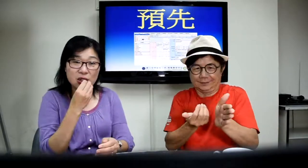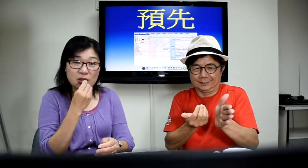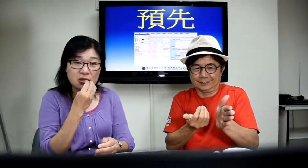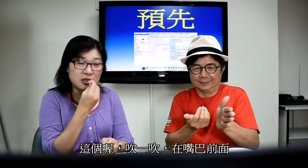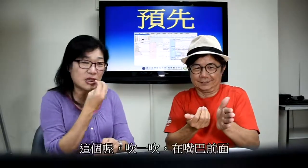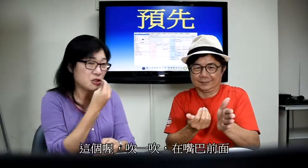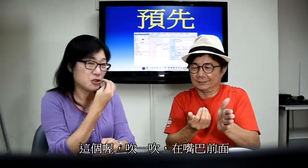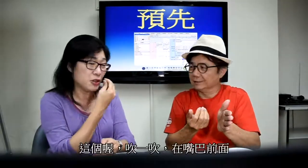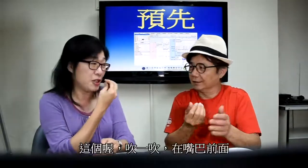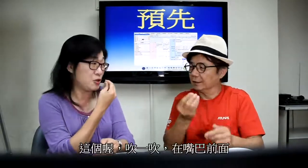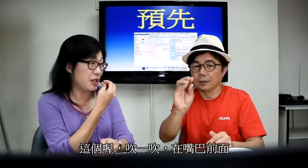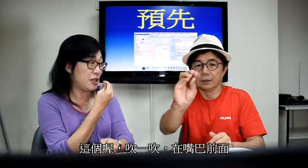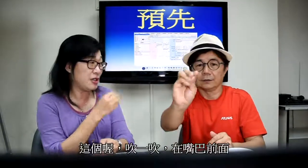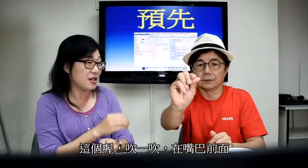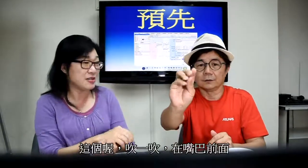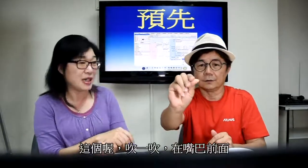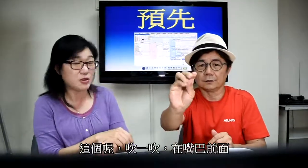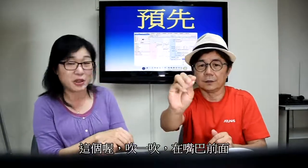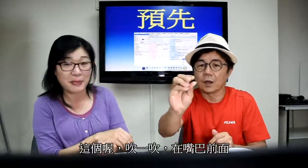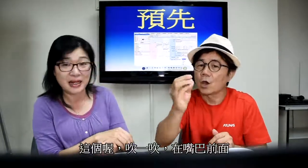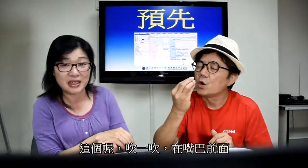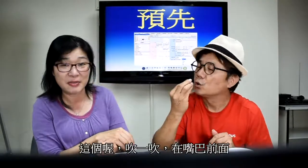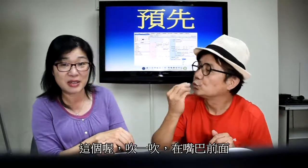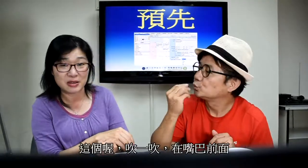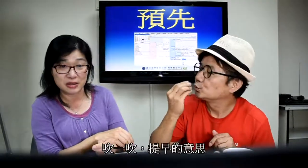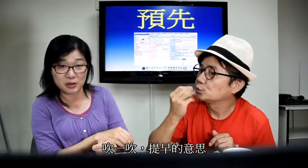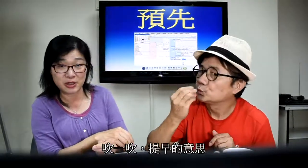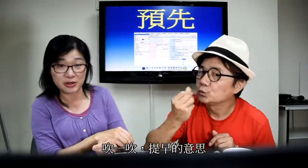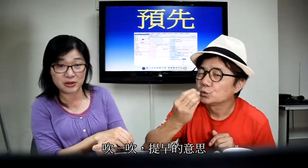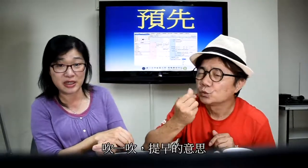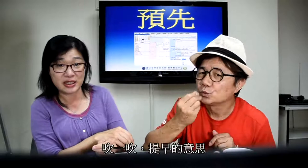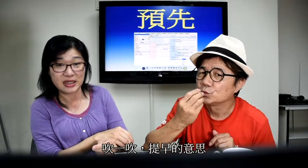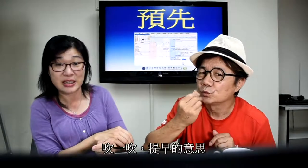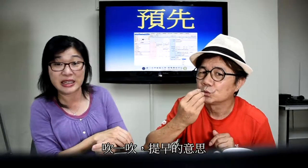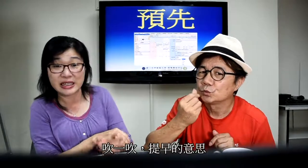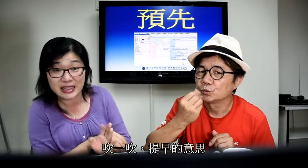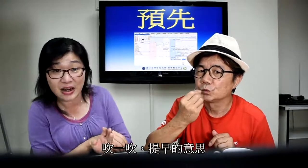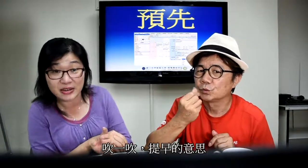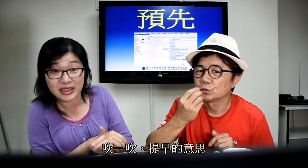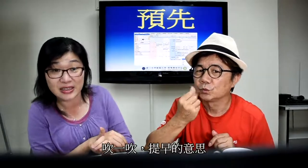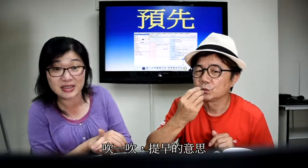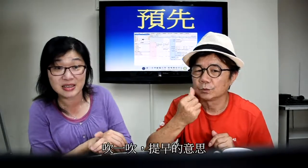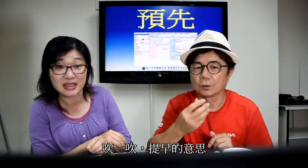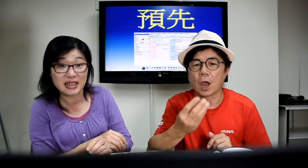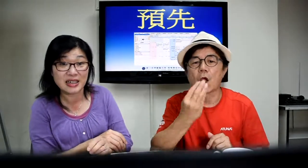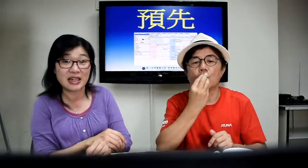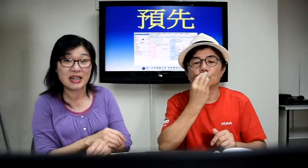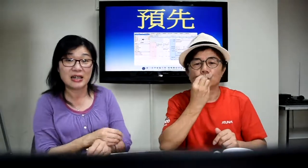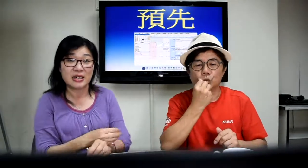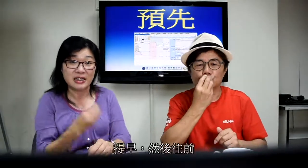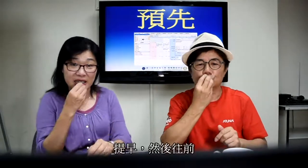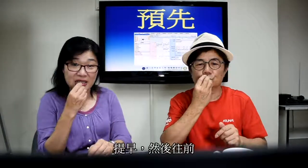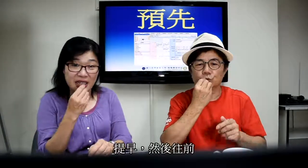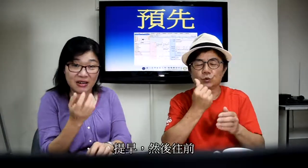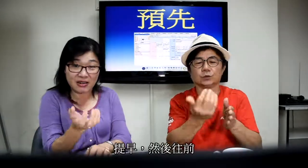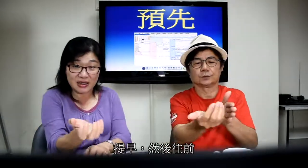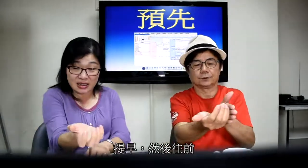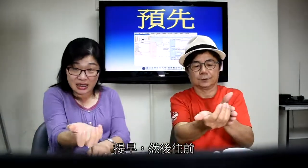这个吹一吹，在嘴巴前面吹一吹，提早的意思，提早，然后